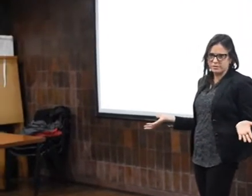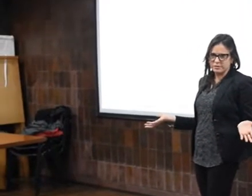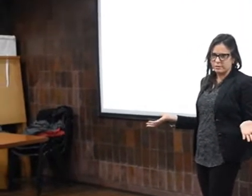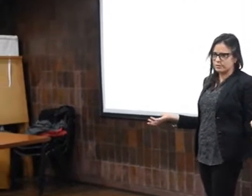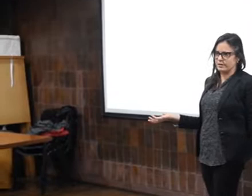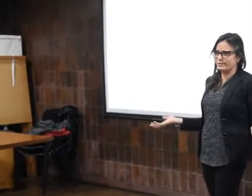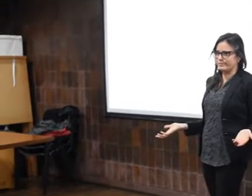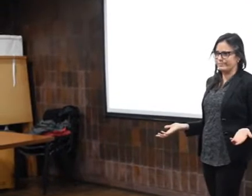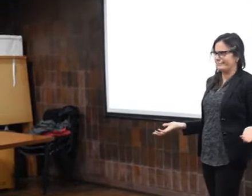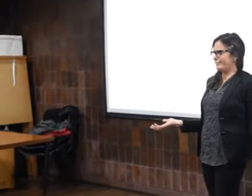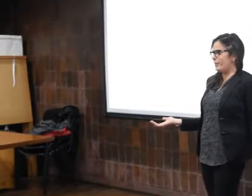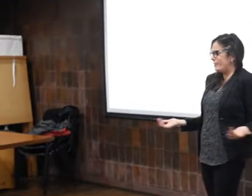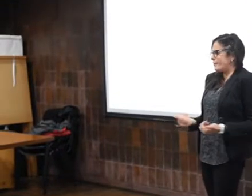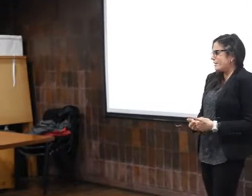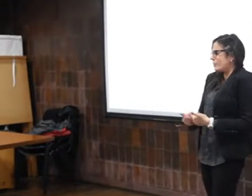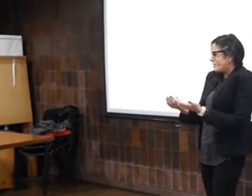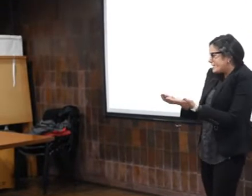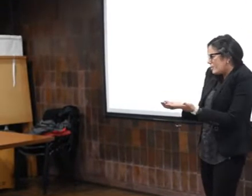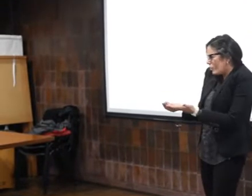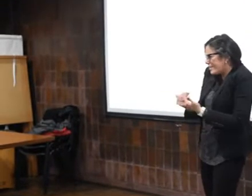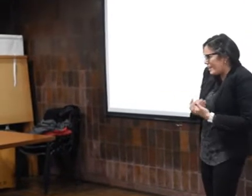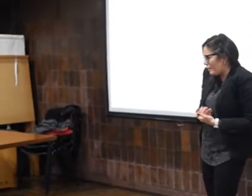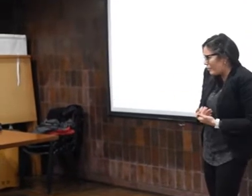o sea mi